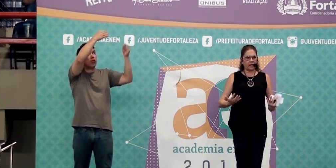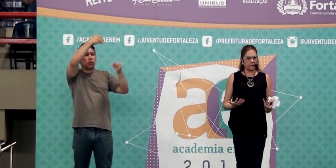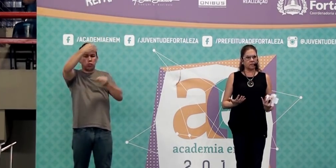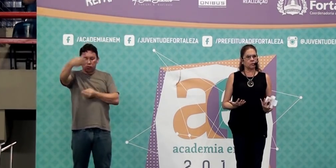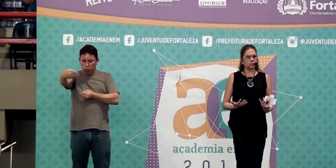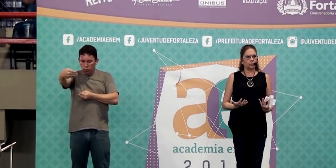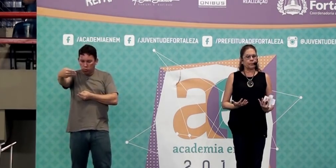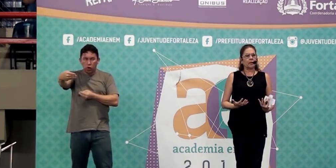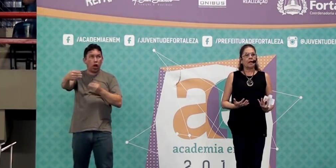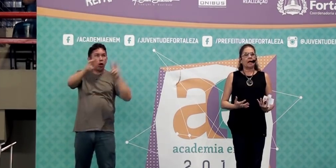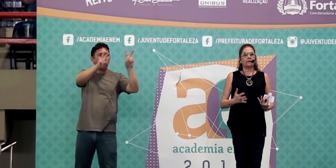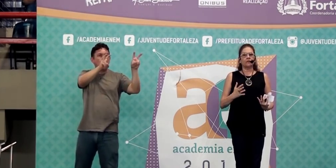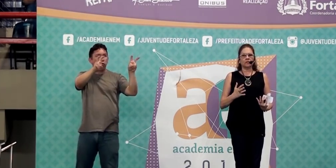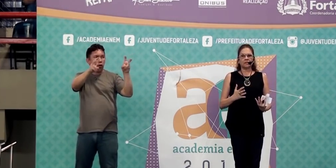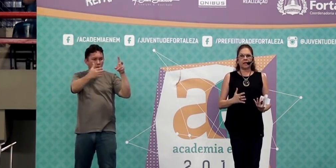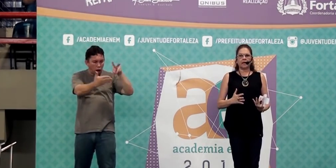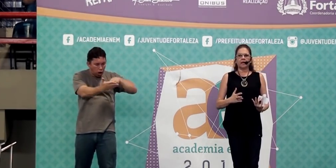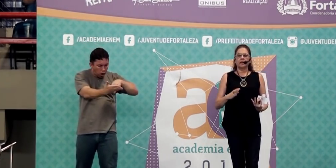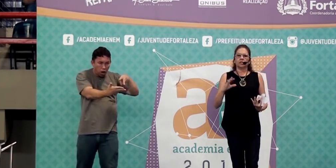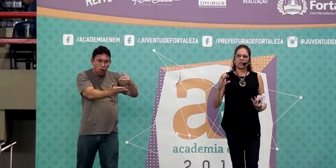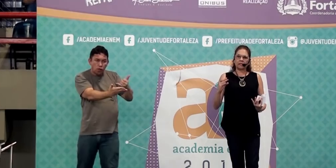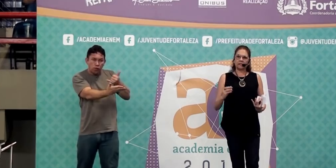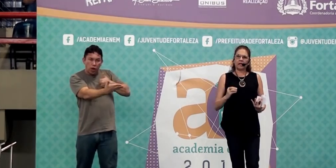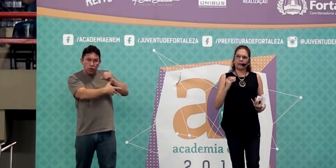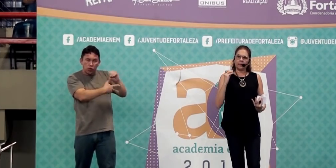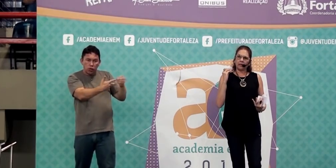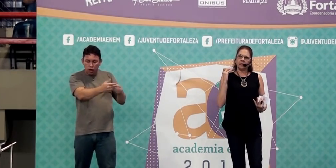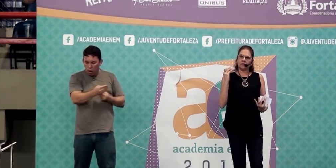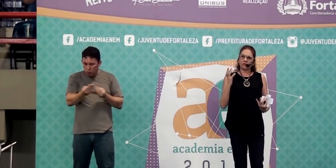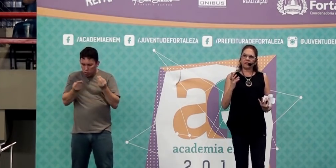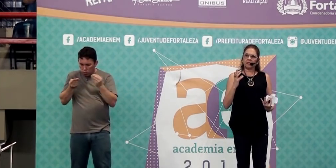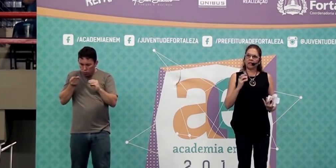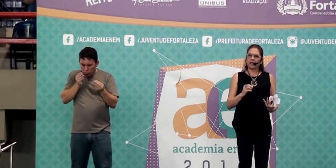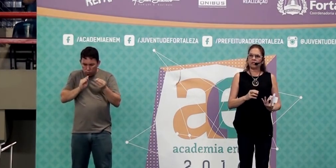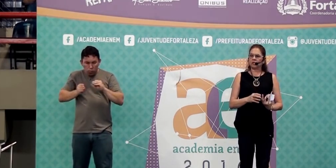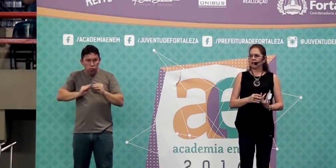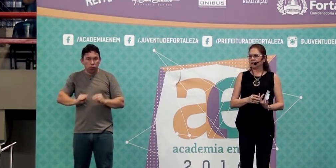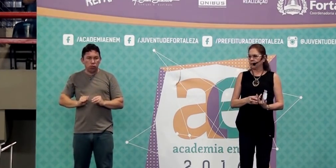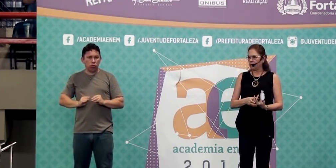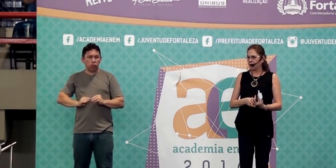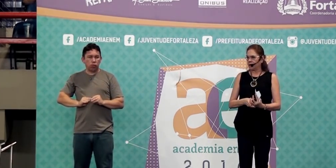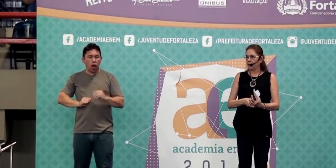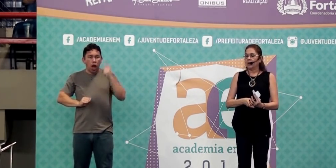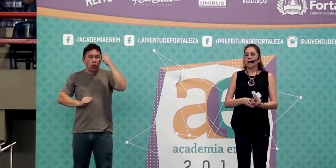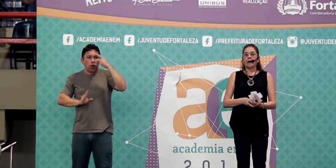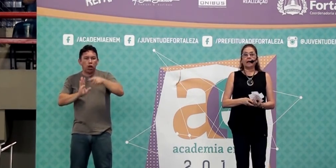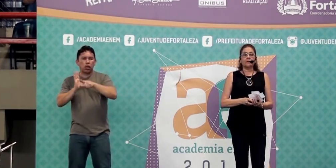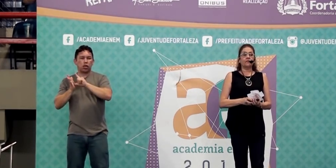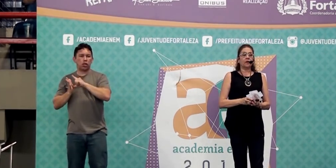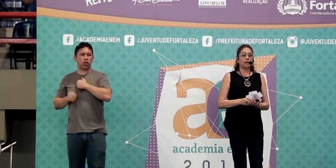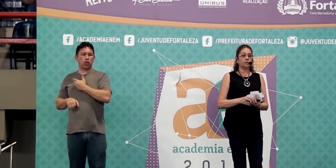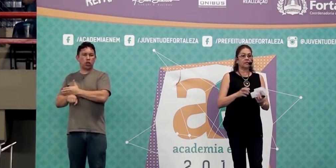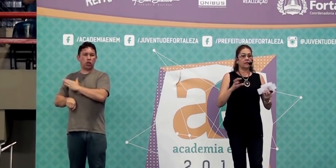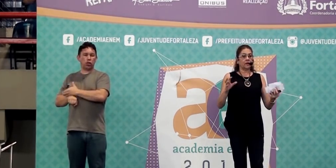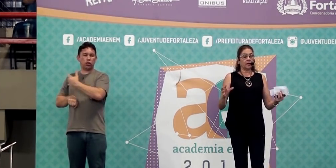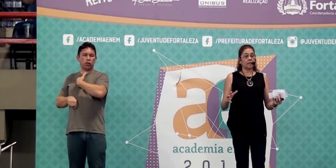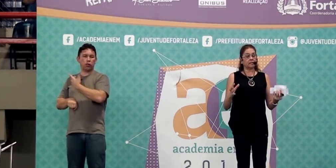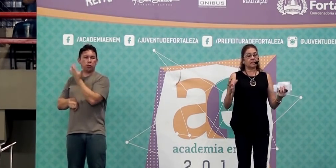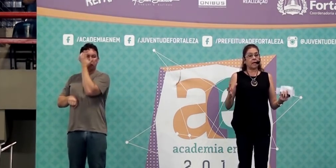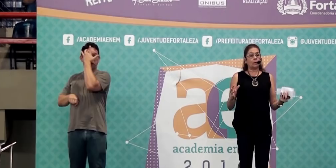para qualquer assunto. Aí você já sabe que você tem que agir dessa maneira. Aí